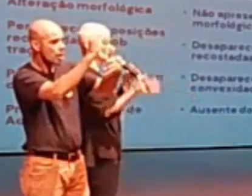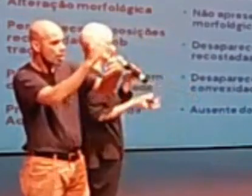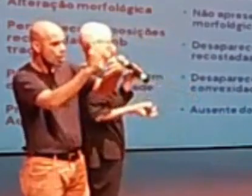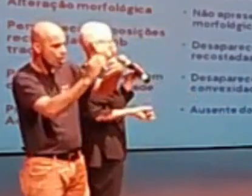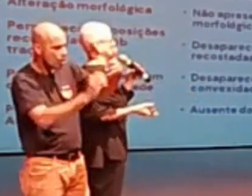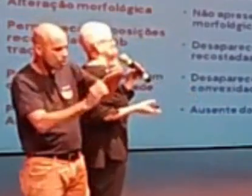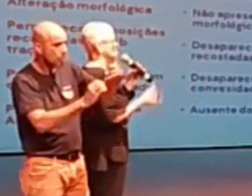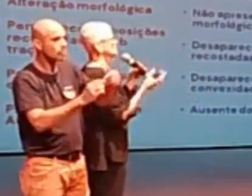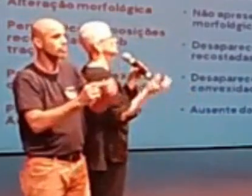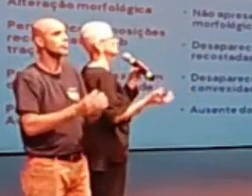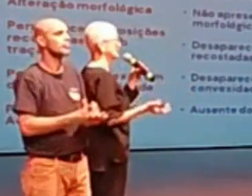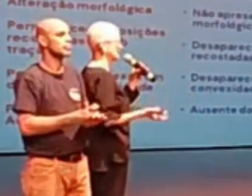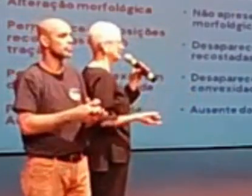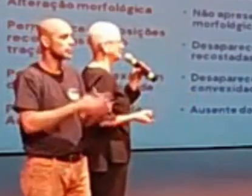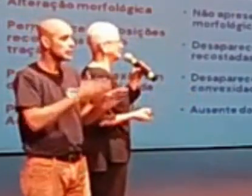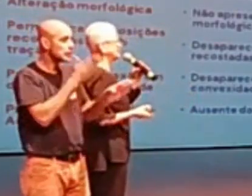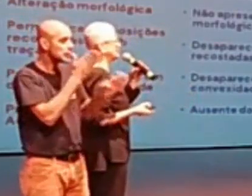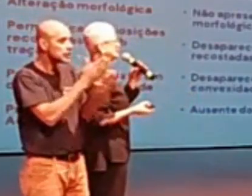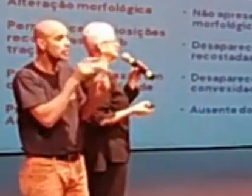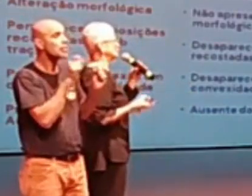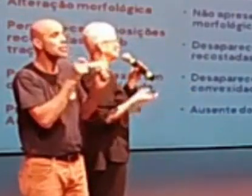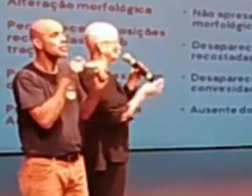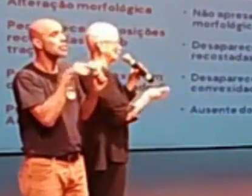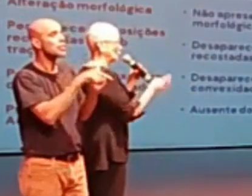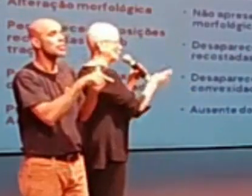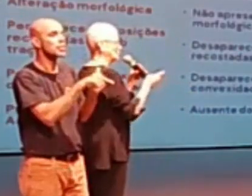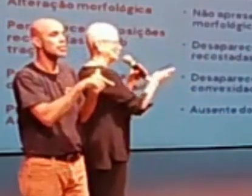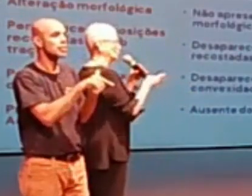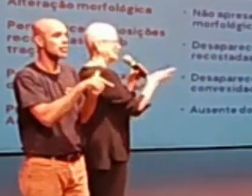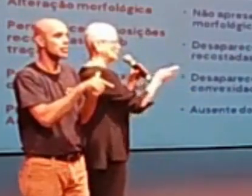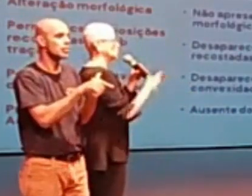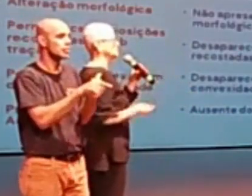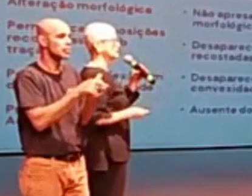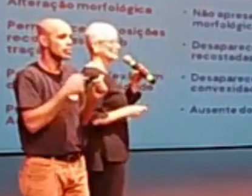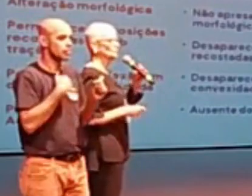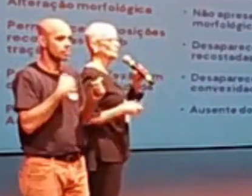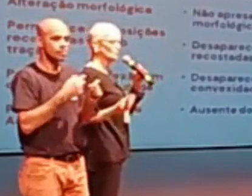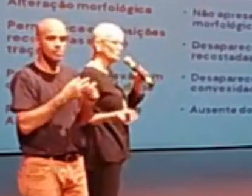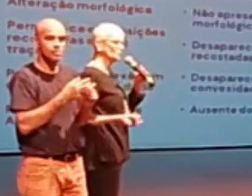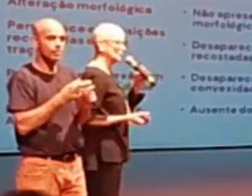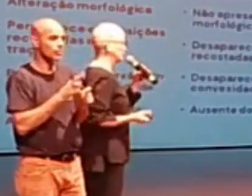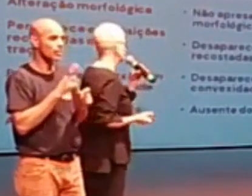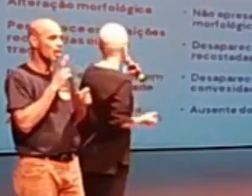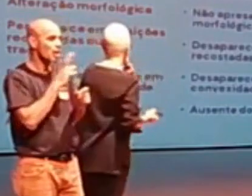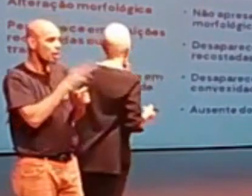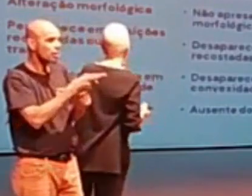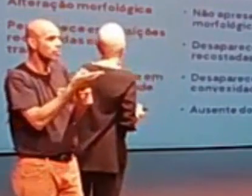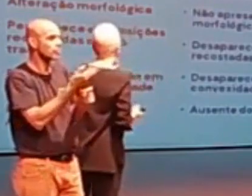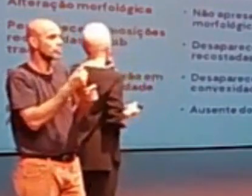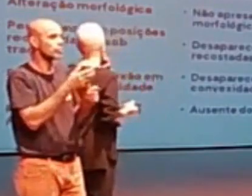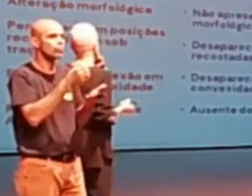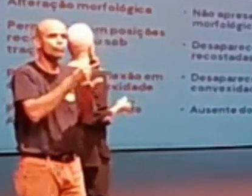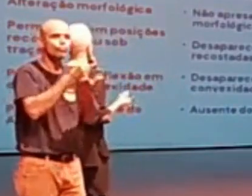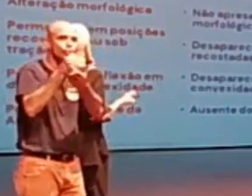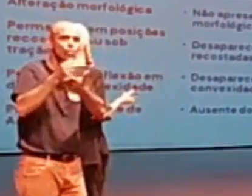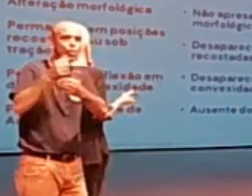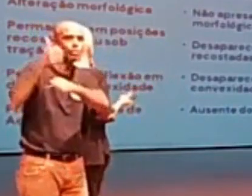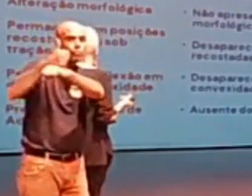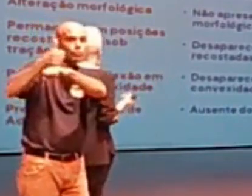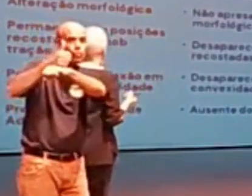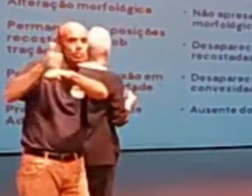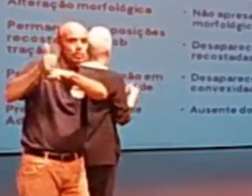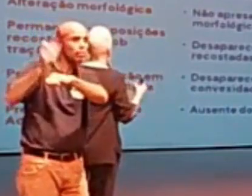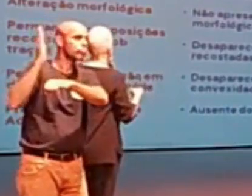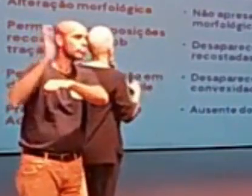que vai indicar uma recomendação para um profissional para tratamento. E